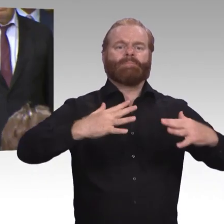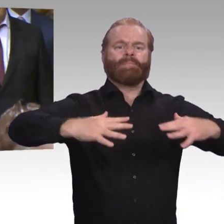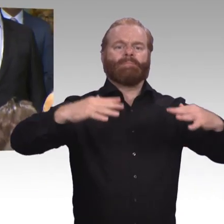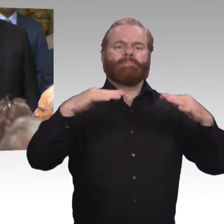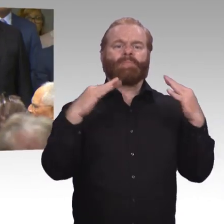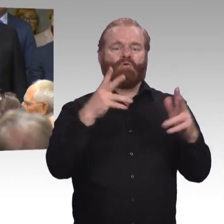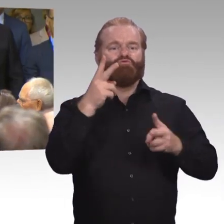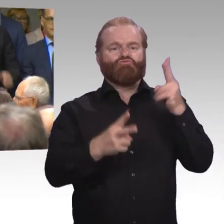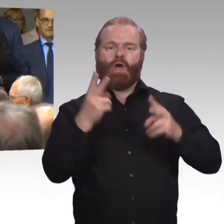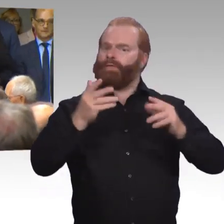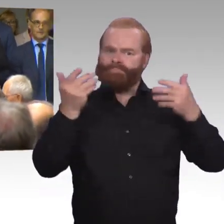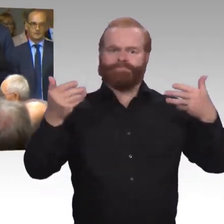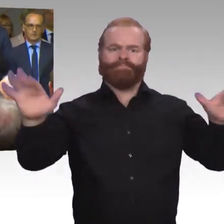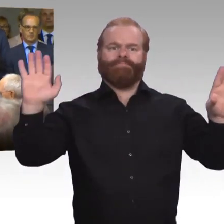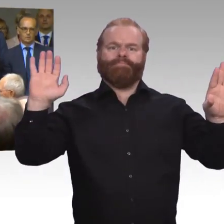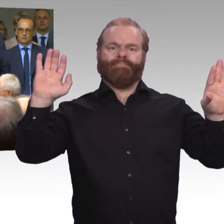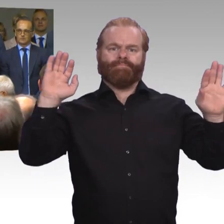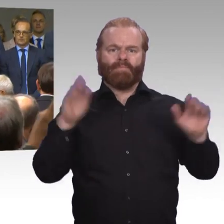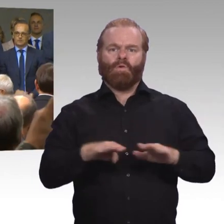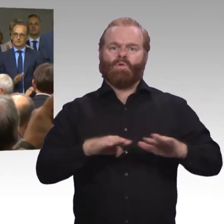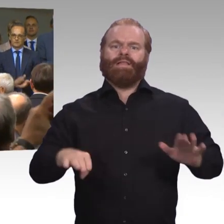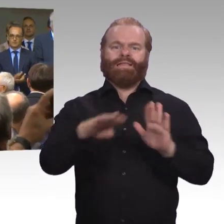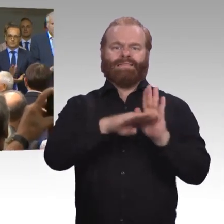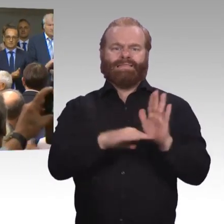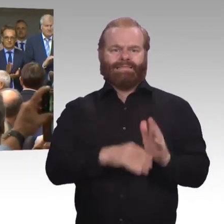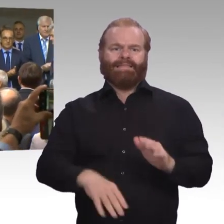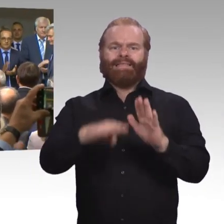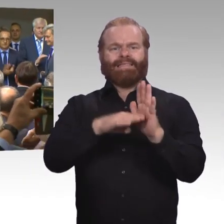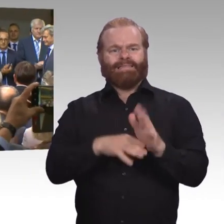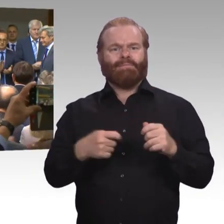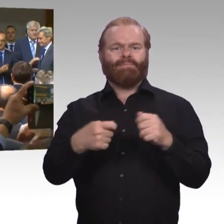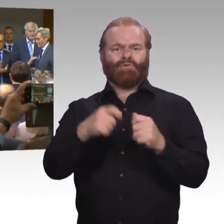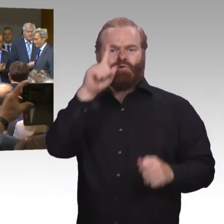Sehr. Frau Bundesministerin, Sie haben den notwendigen Eid geleistet.